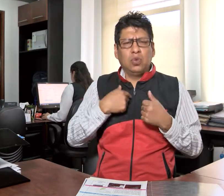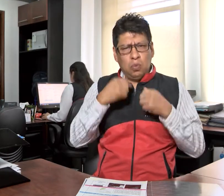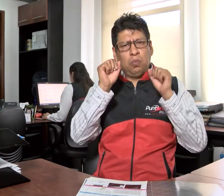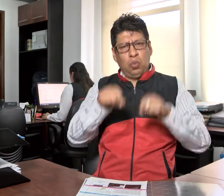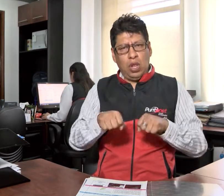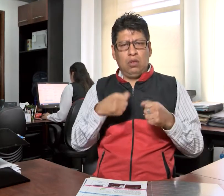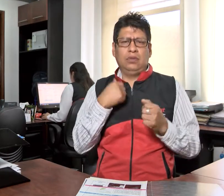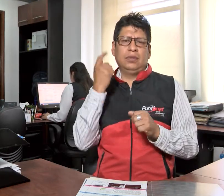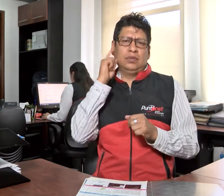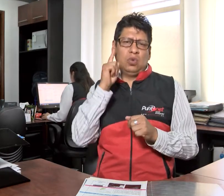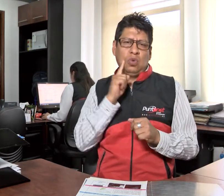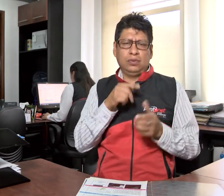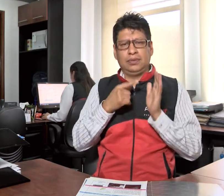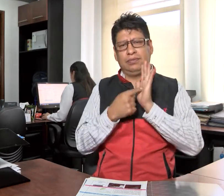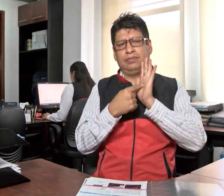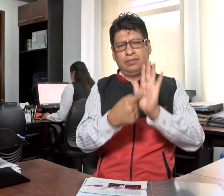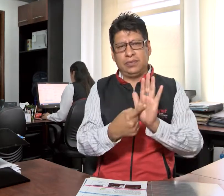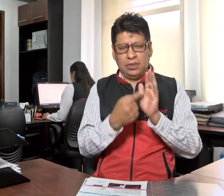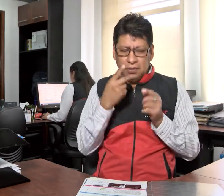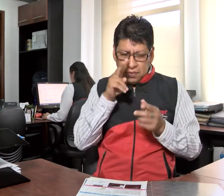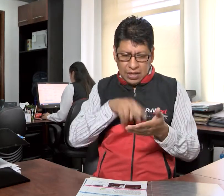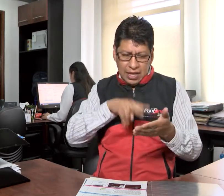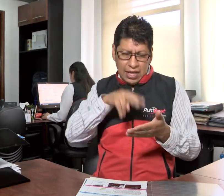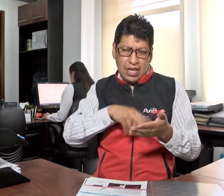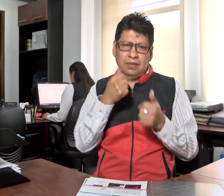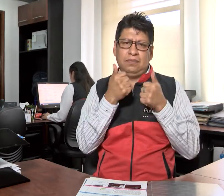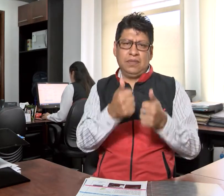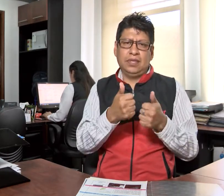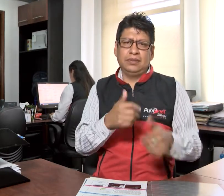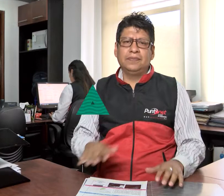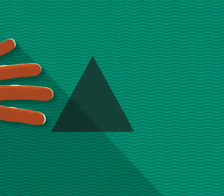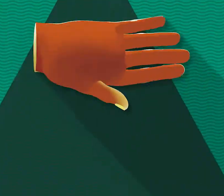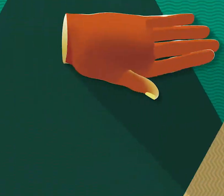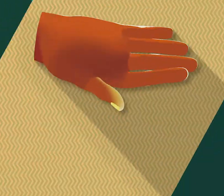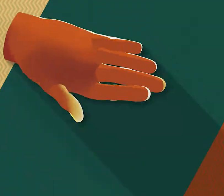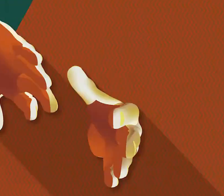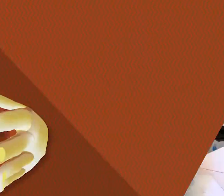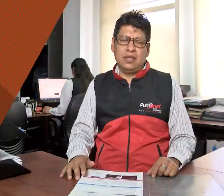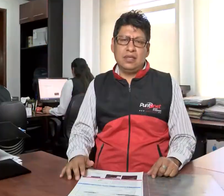lectura en español en cambio a mí me encantaba de sobremanera meduca